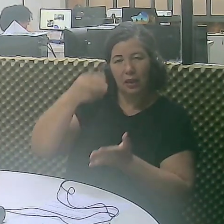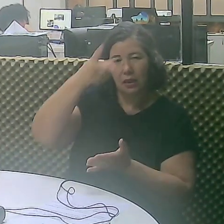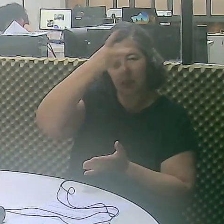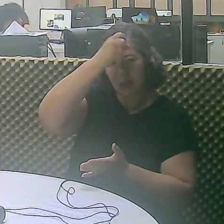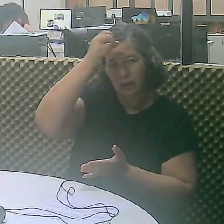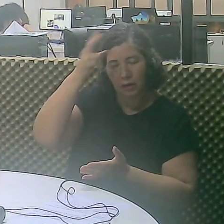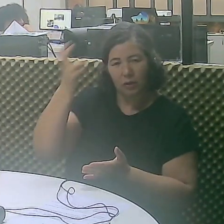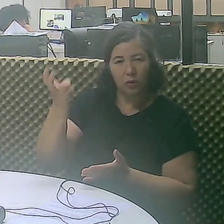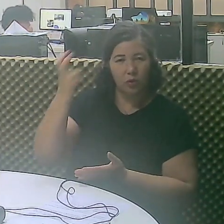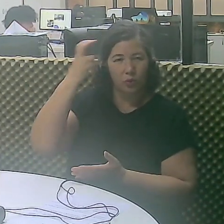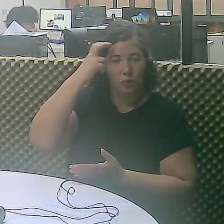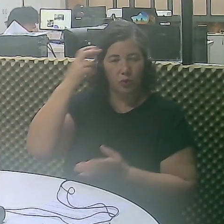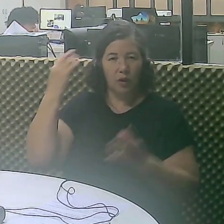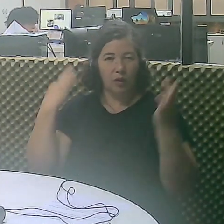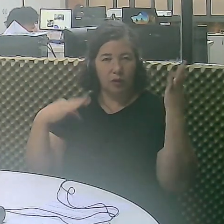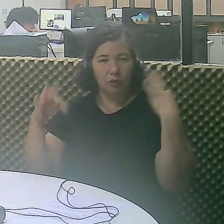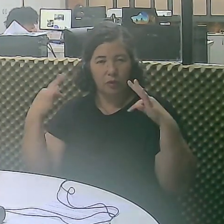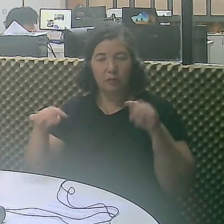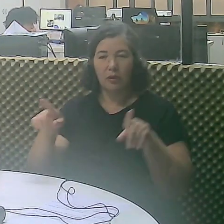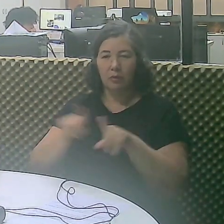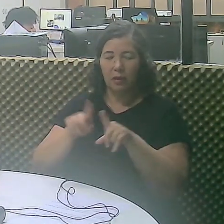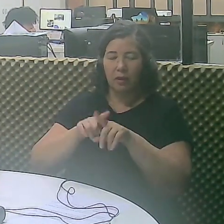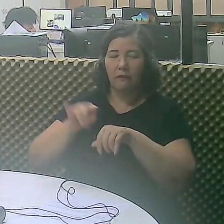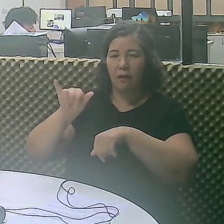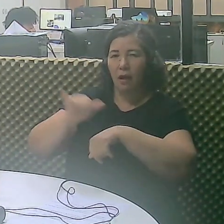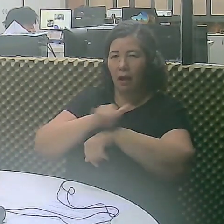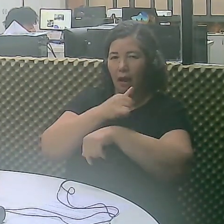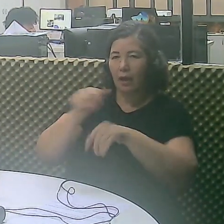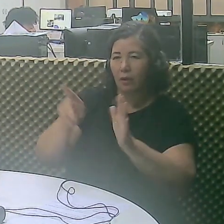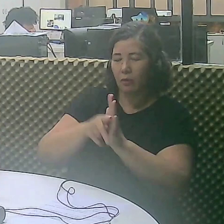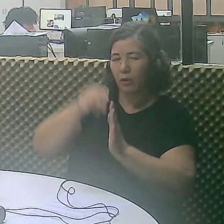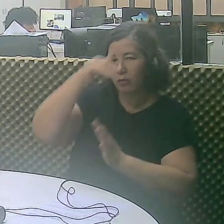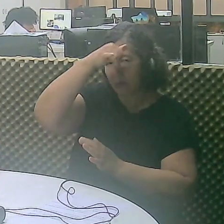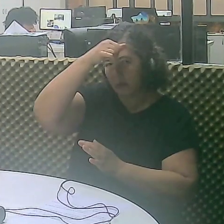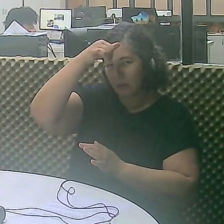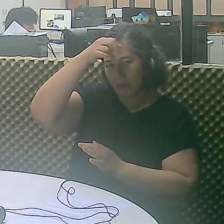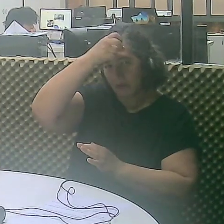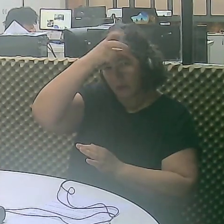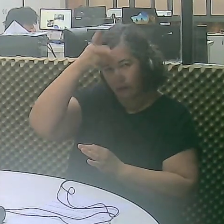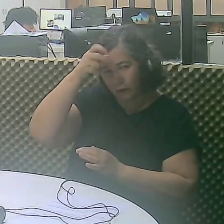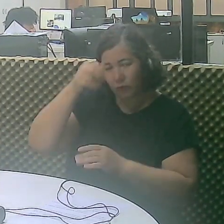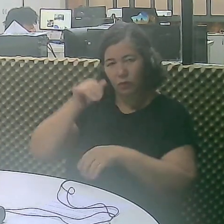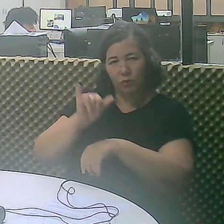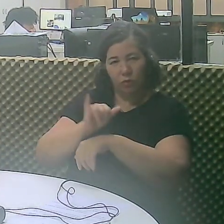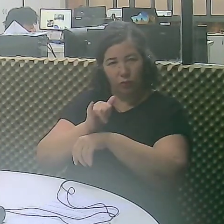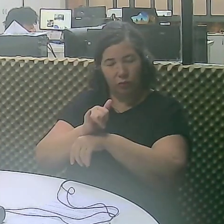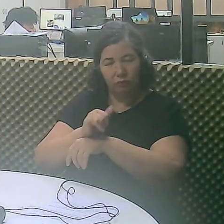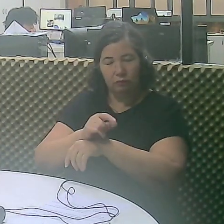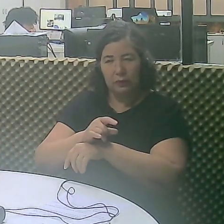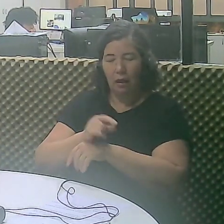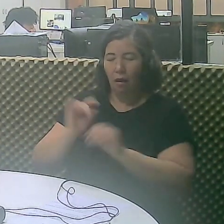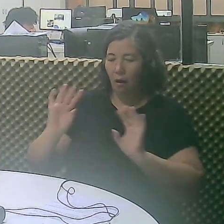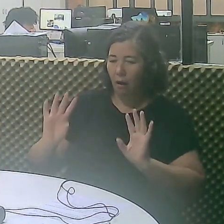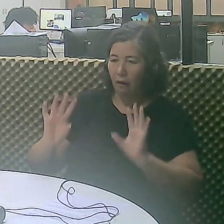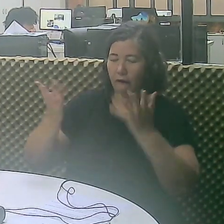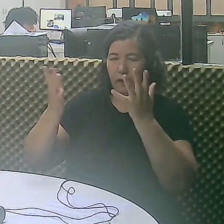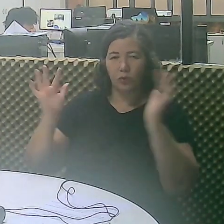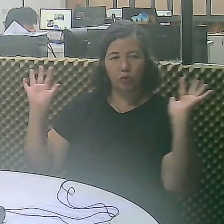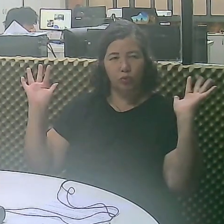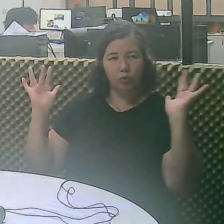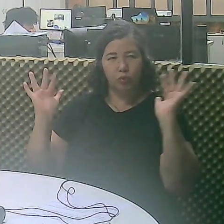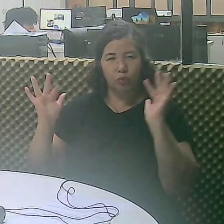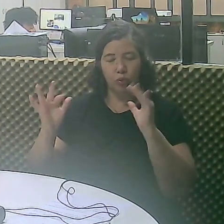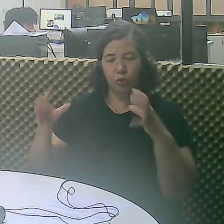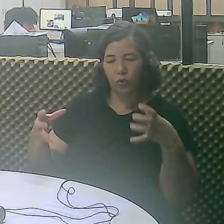transmissão inédita e comentada no canal da Prefeitura no YouTube. A notoriedade da festa trouxe convidados do Cultura